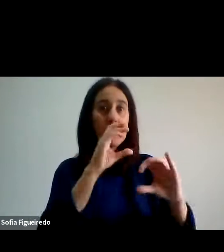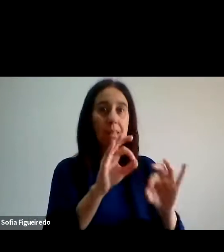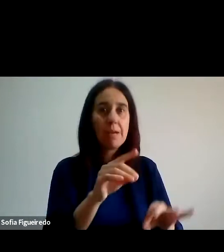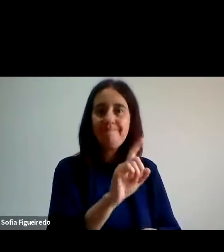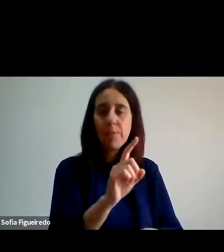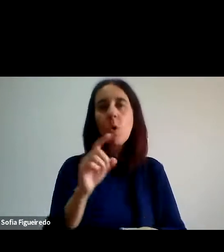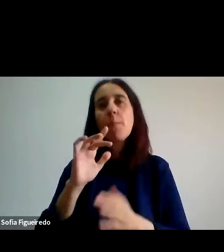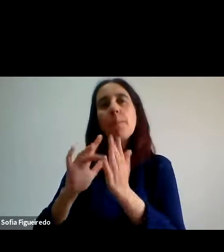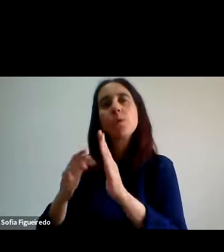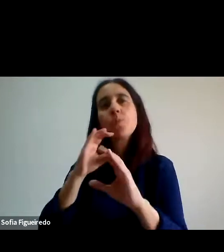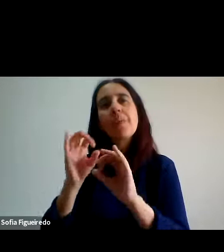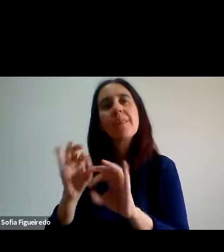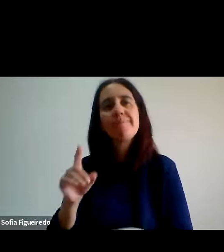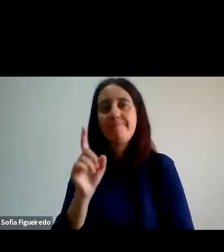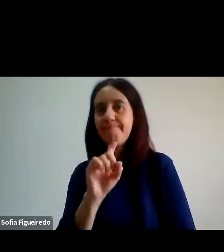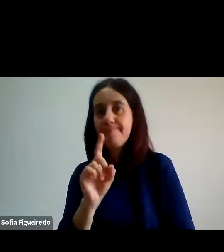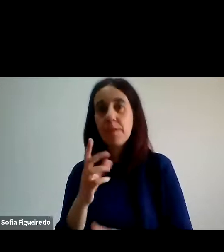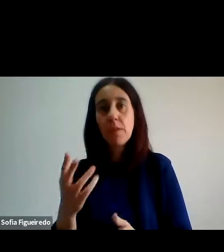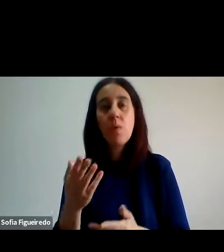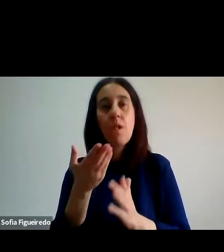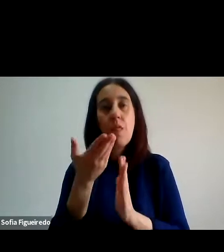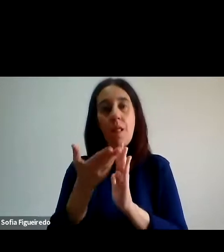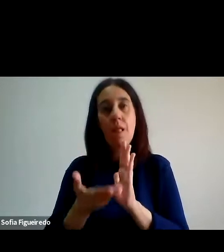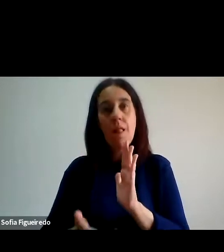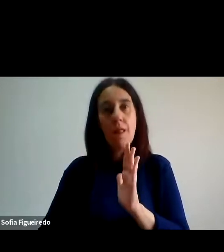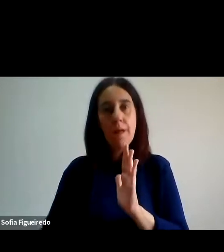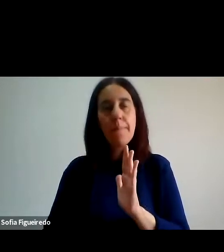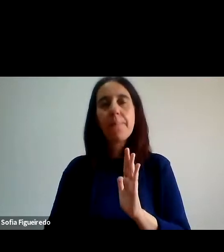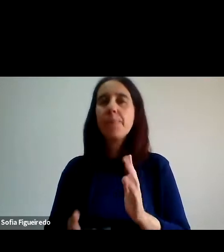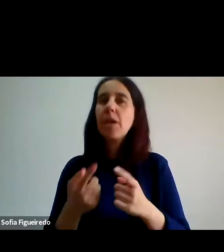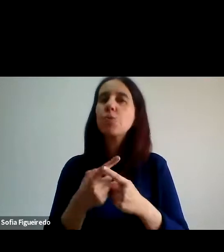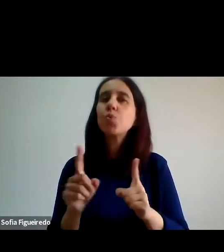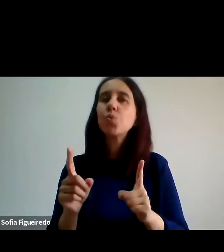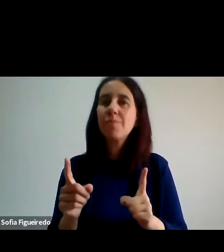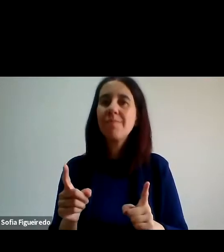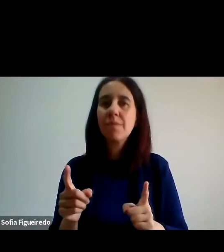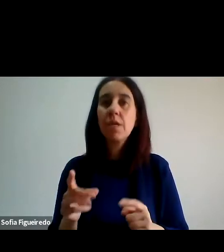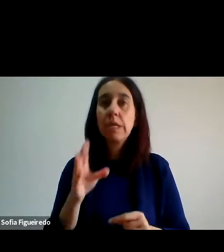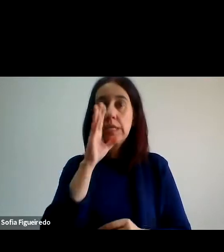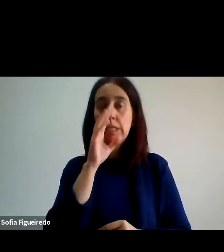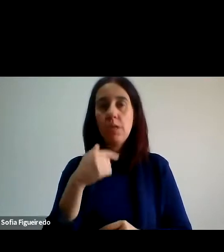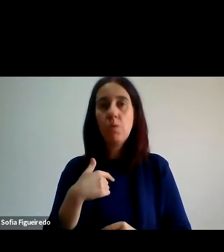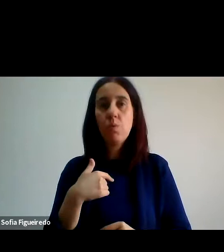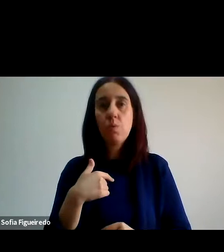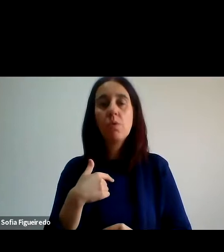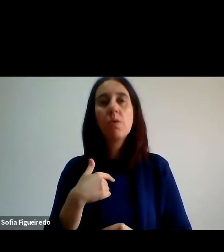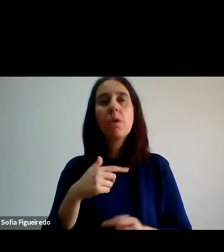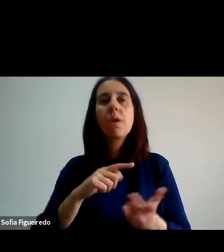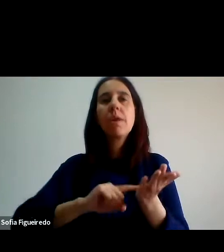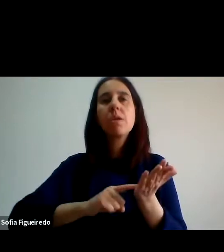comunicar no Brasil. E, portanto, em cada uma destas dimensões é diferente. Eu, se fizer um pedido de